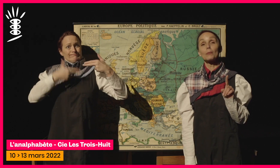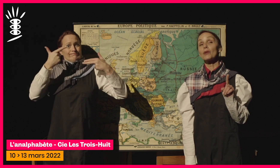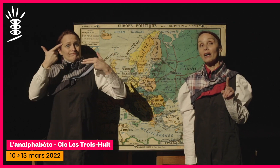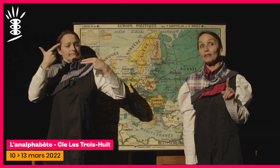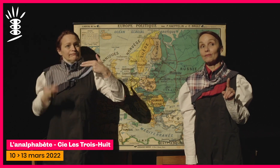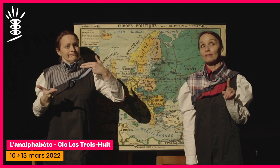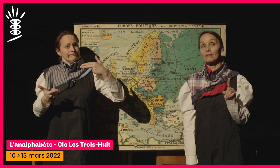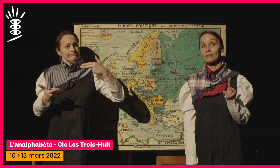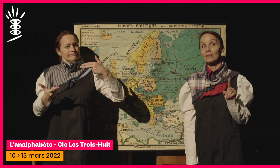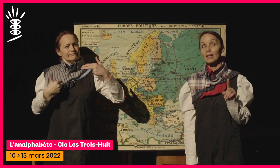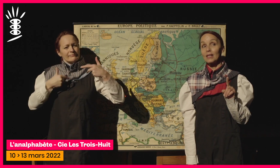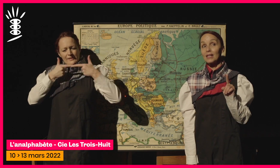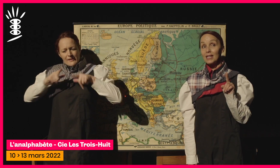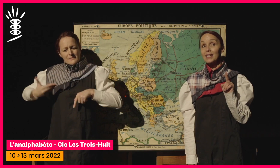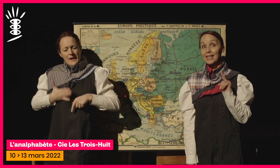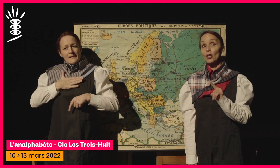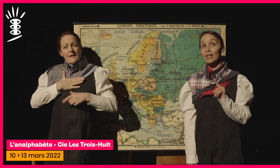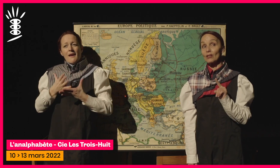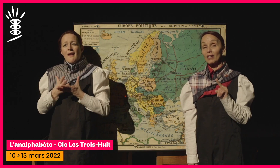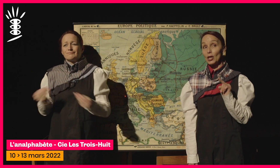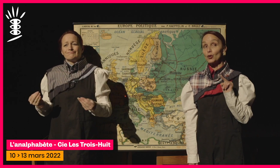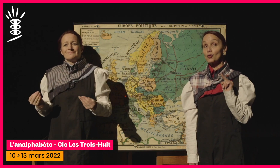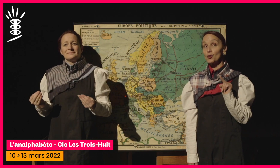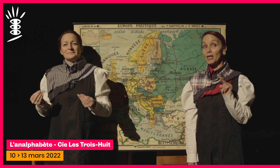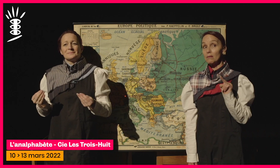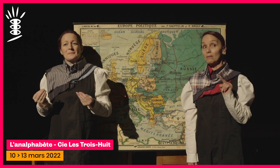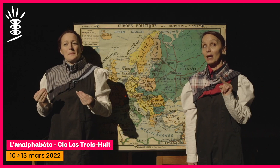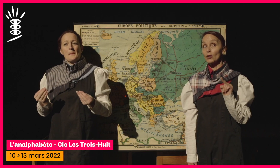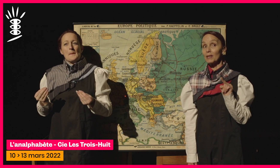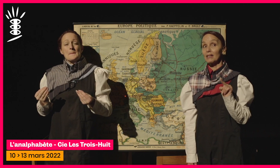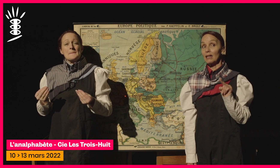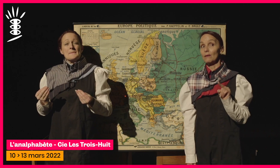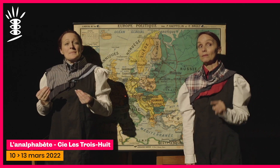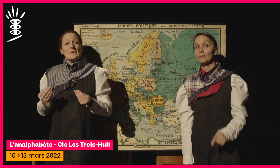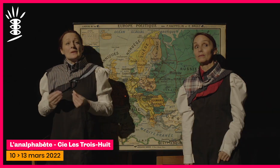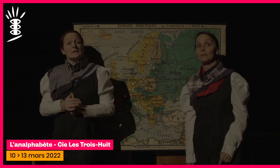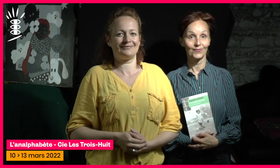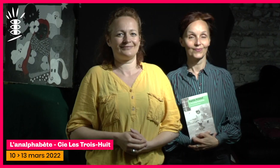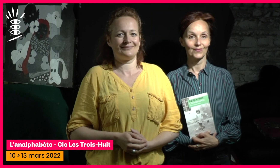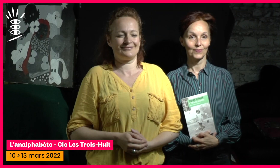et c'est la plus grave. Cette langue est en train de tuer ma langue maternelle.